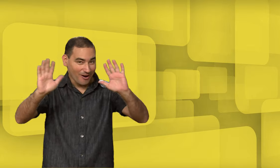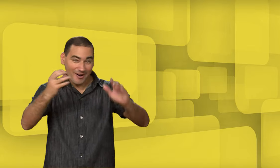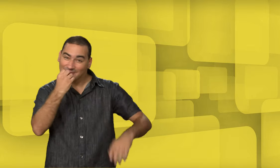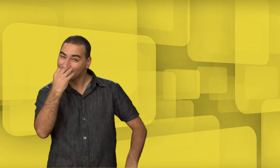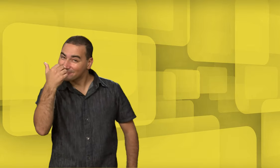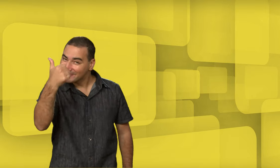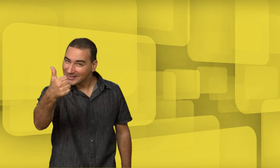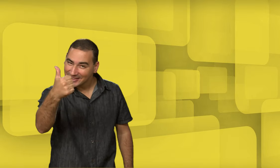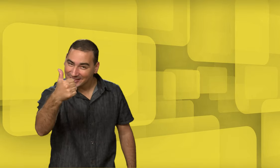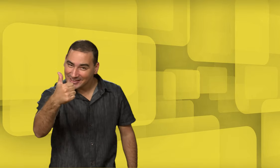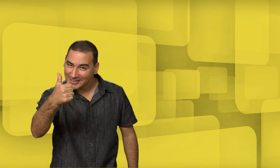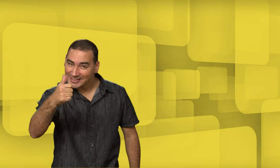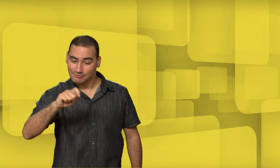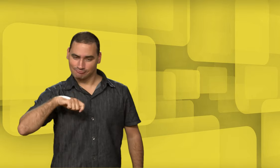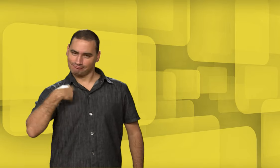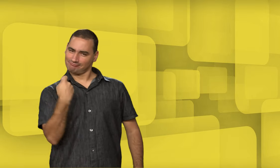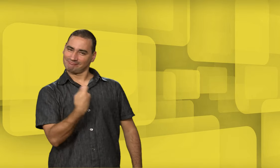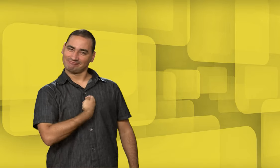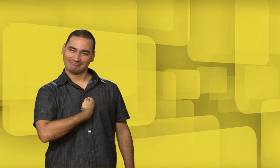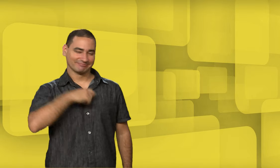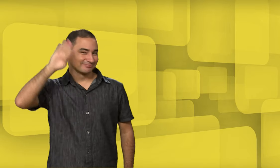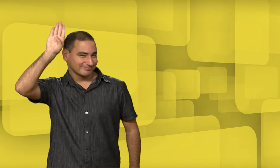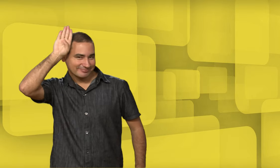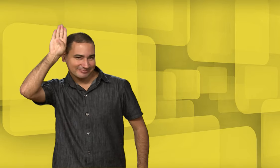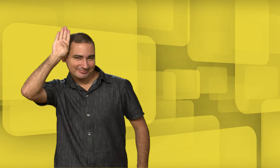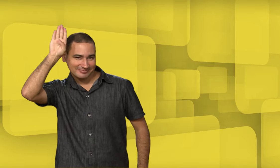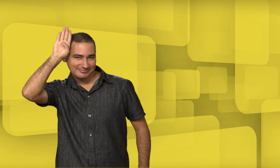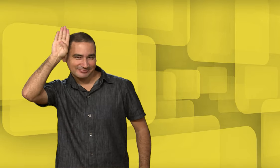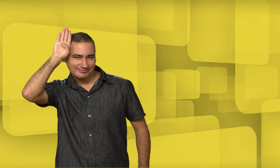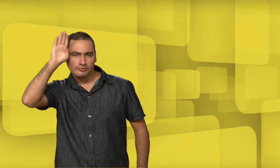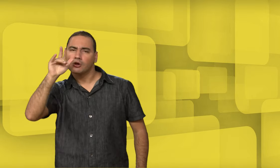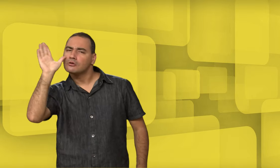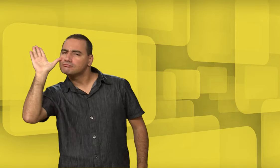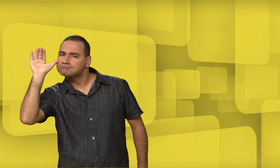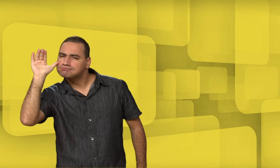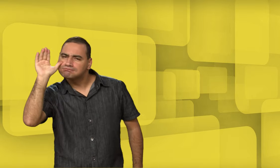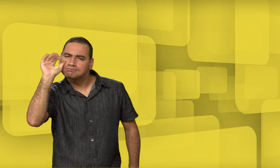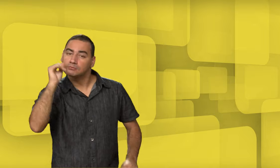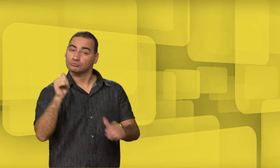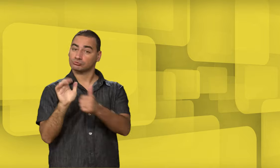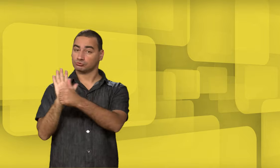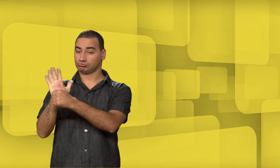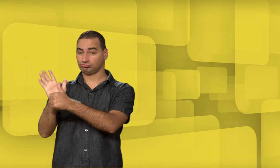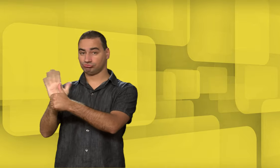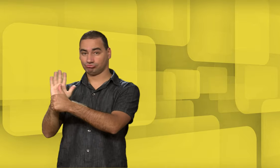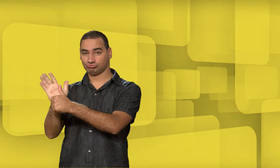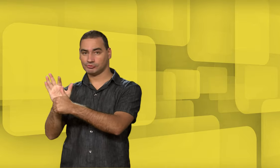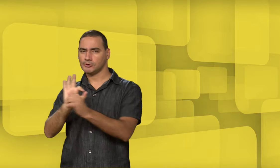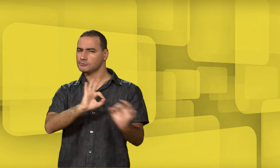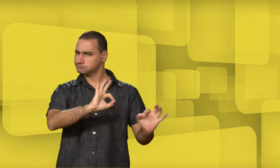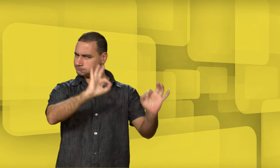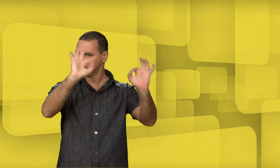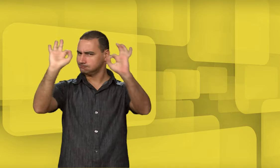bem? Meu sinal é esse. Assistiu o Curta Libras? Gostou?